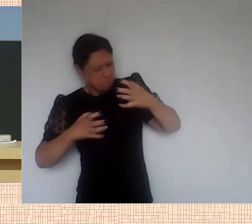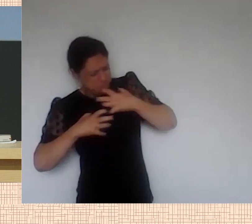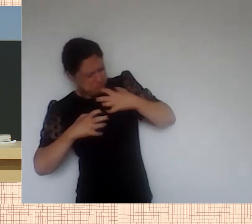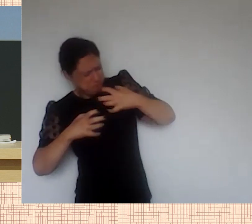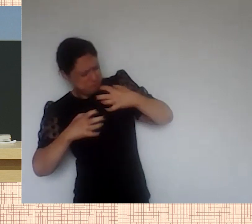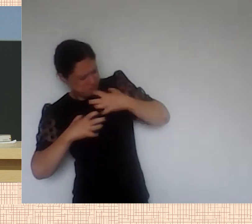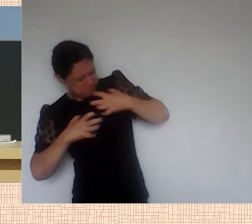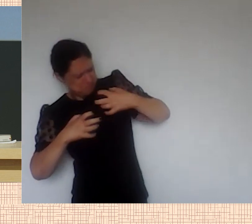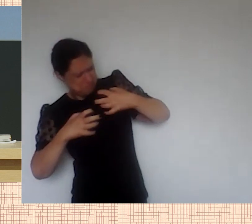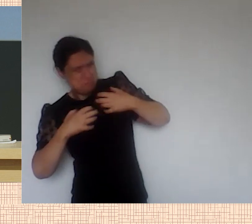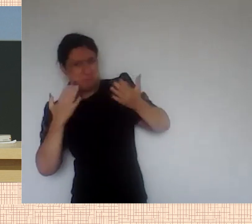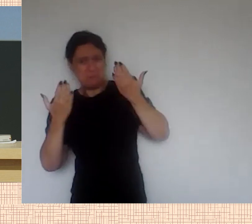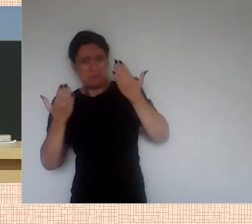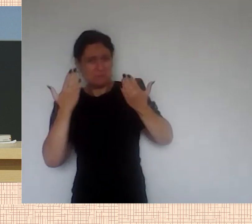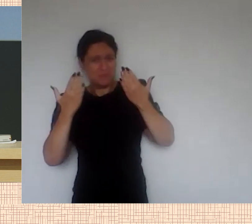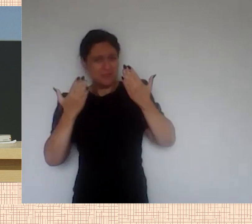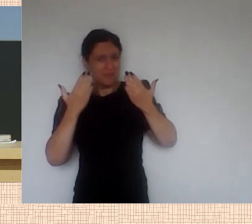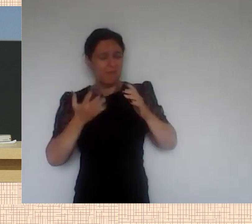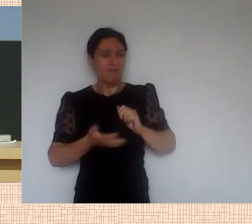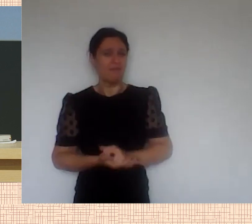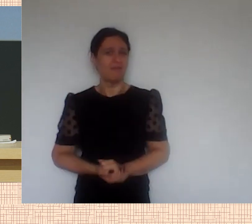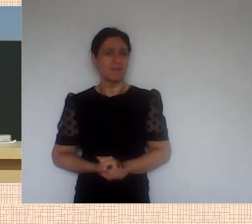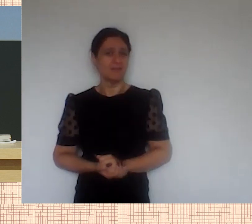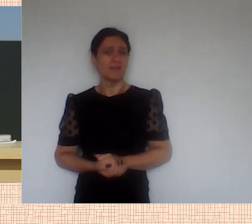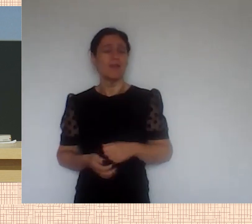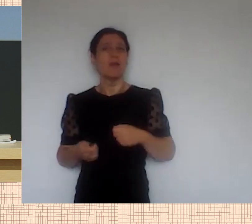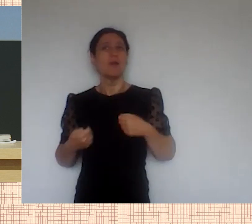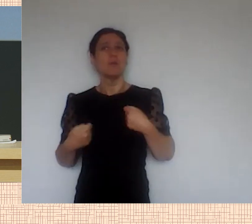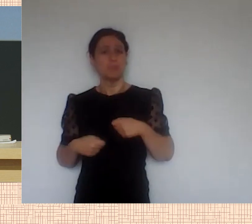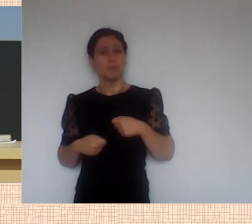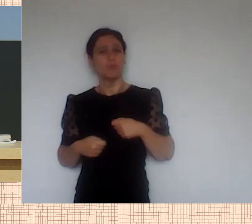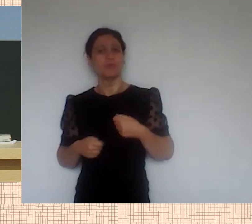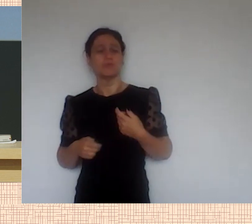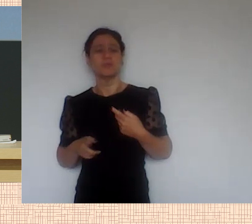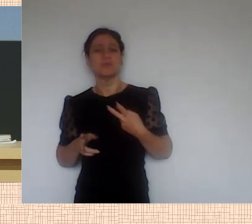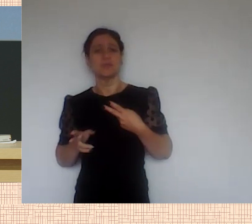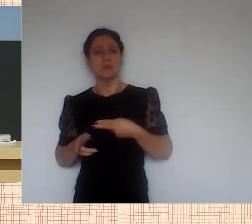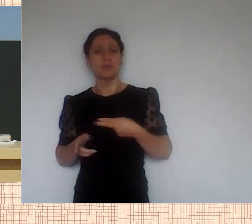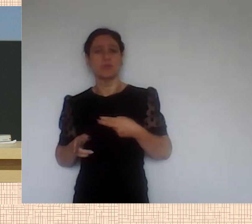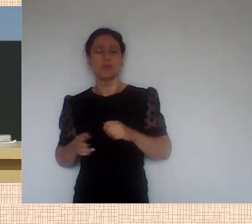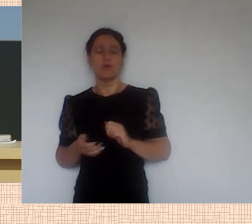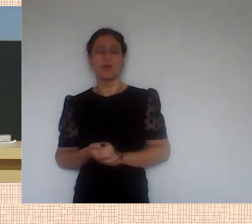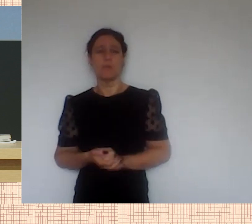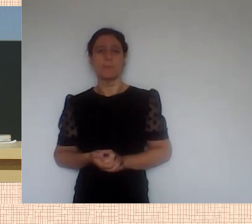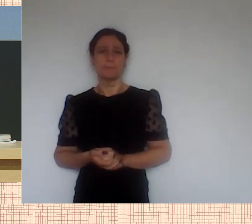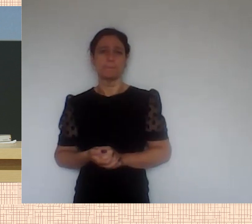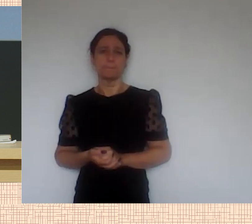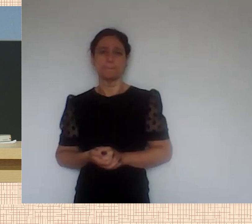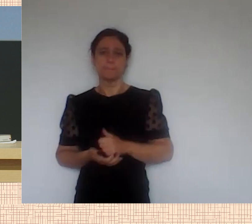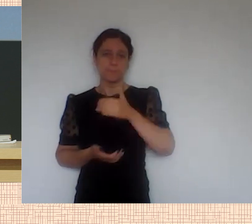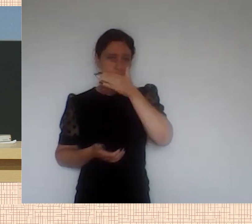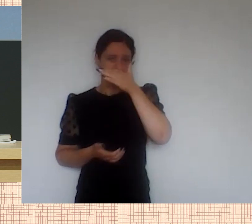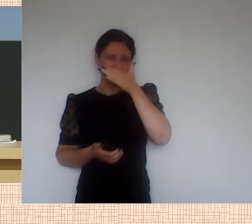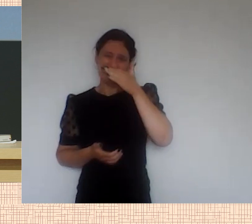Ele poderia fazer que nem aquele João, como é que é? João Paulo, né? Não, João Marcos, né? E não aguentou